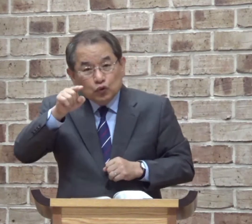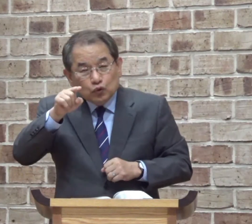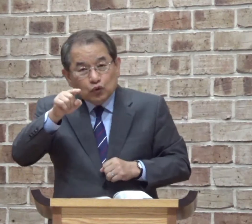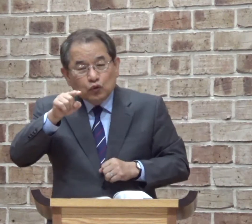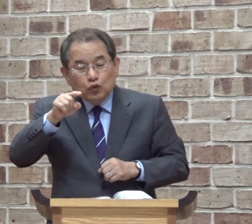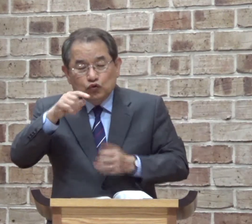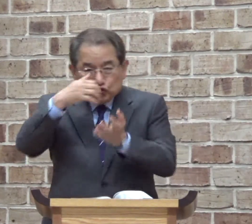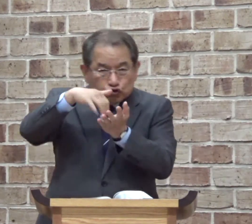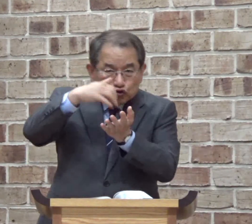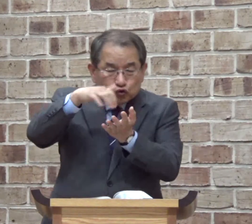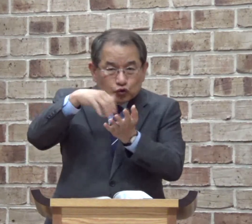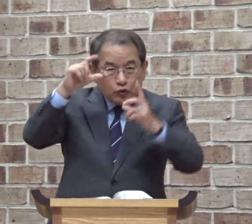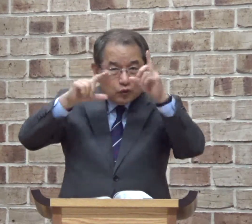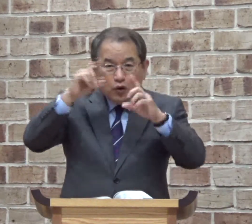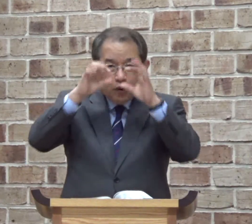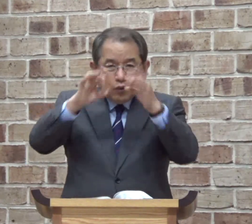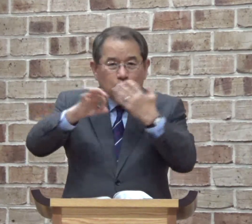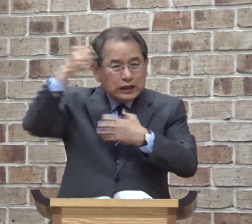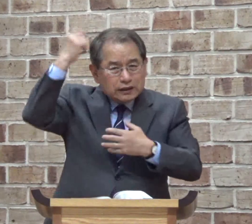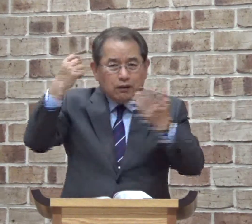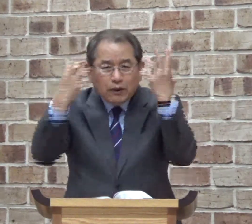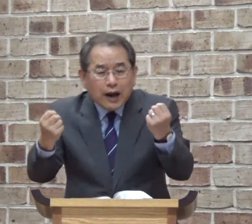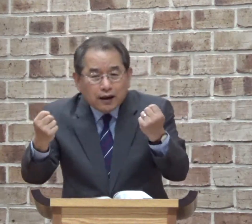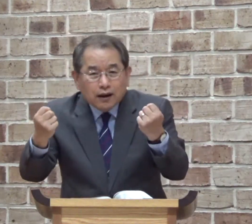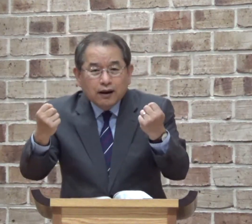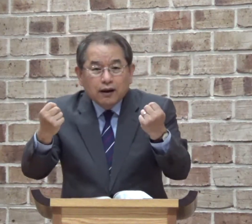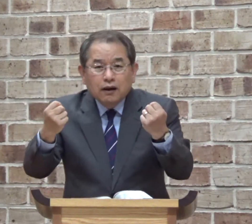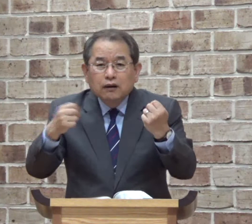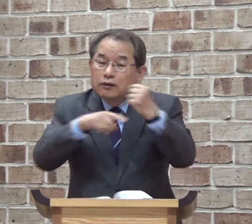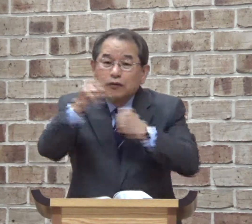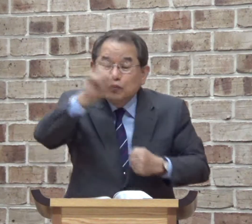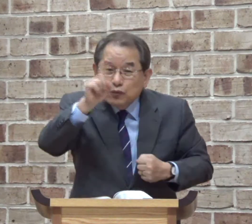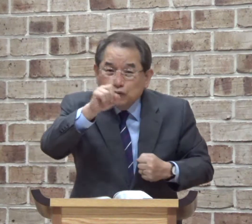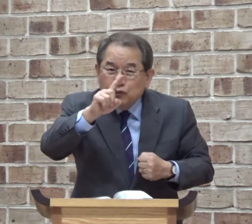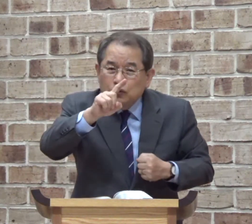겸손은 너무나 귀한 것입니다. 기도보다